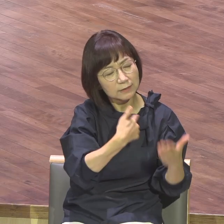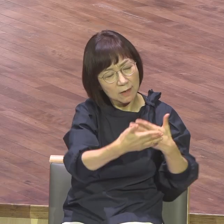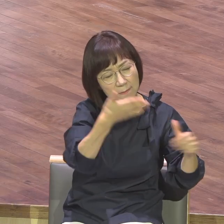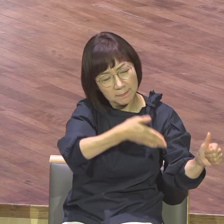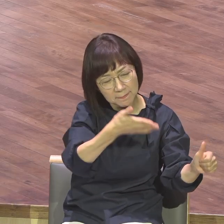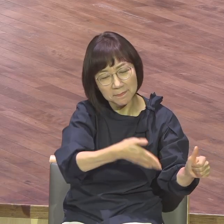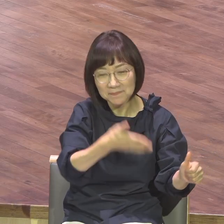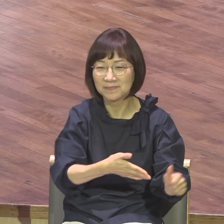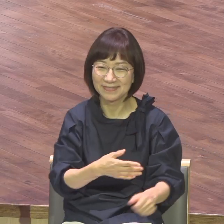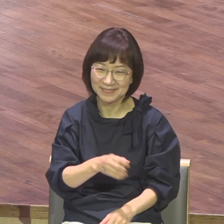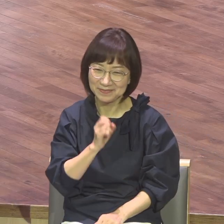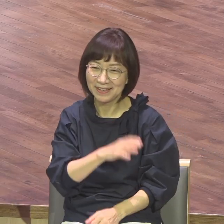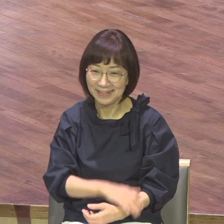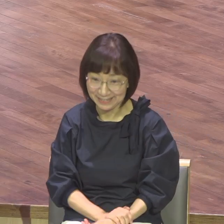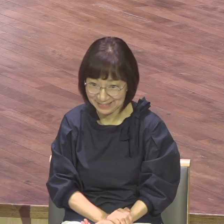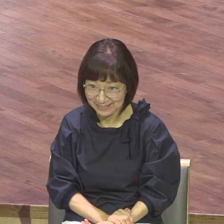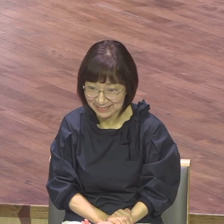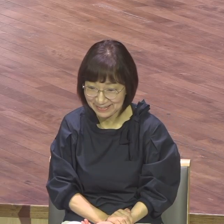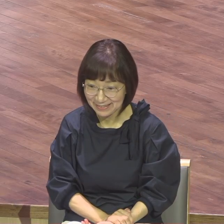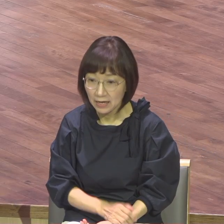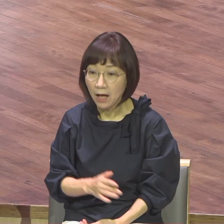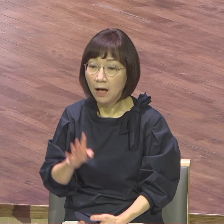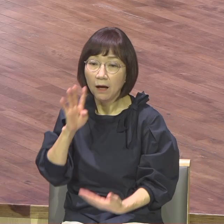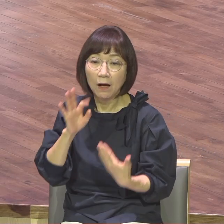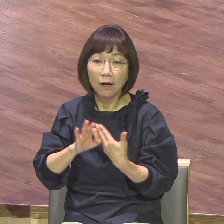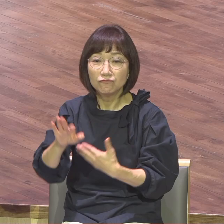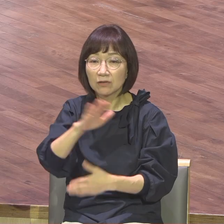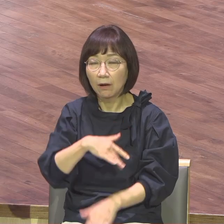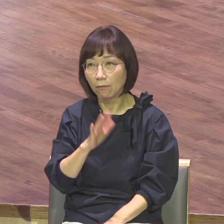주셨는데 그것을 제대로 모르니까